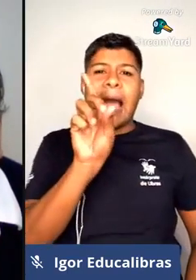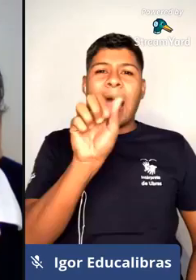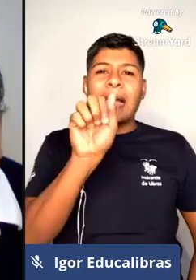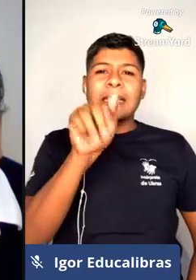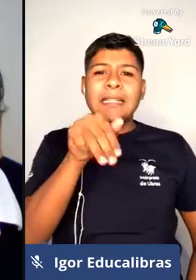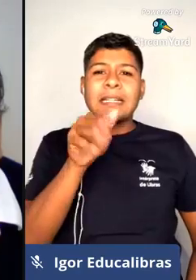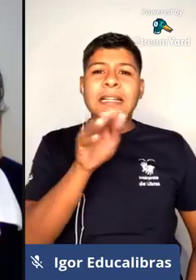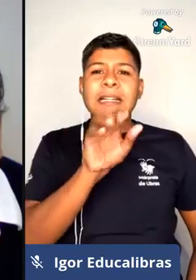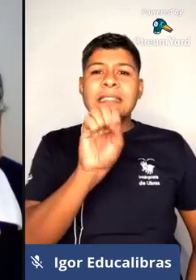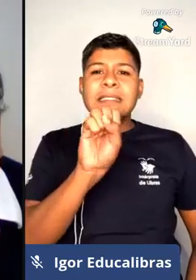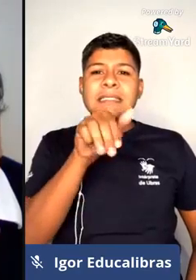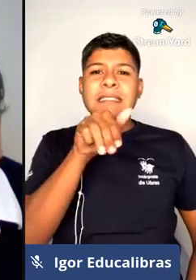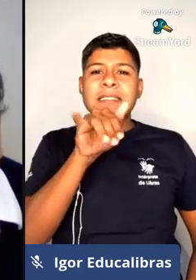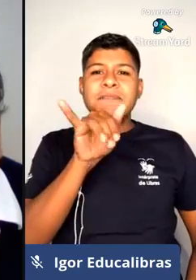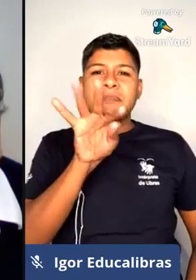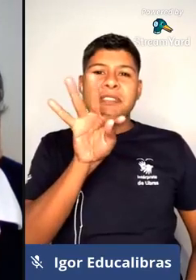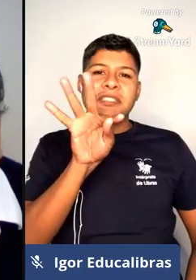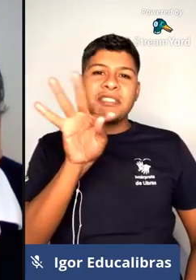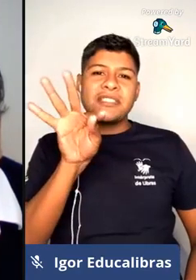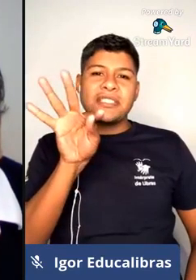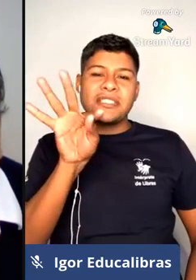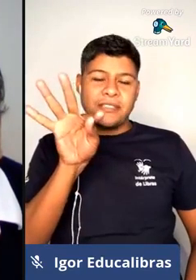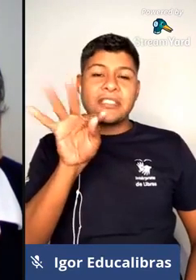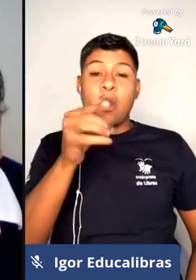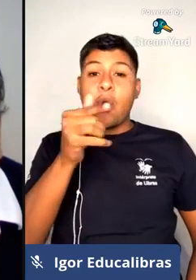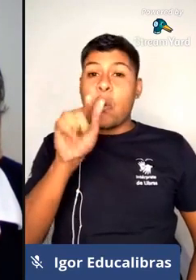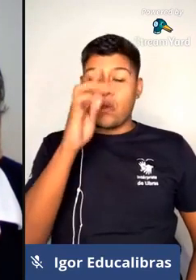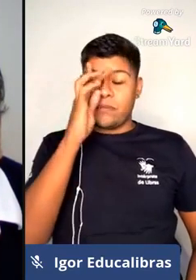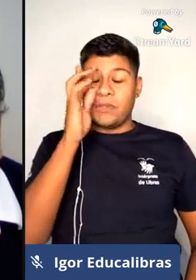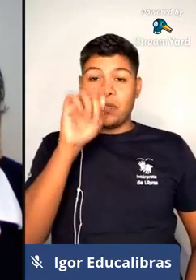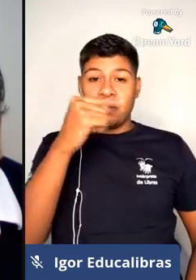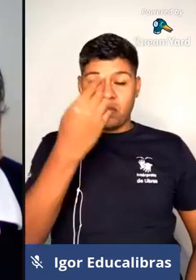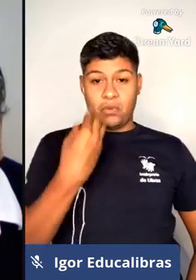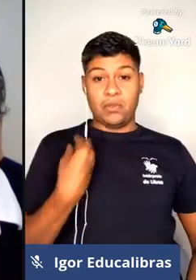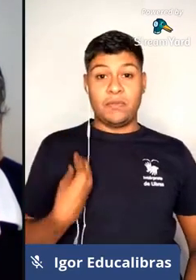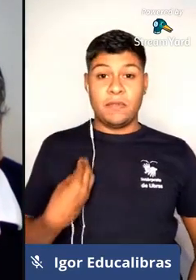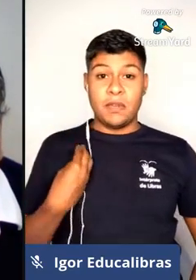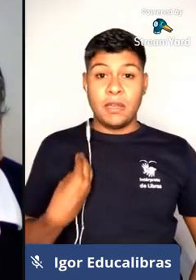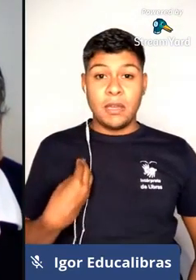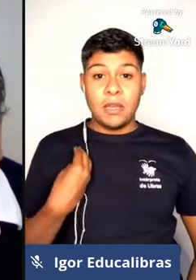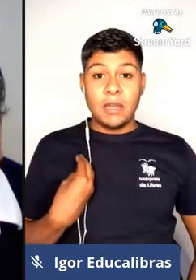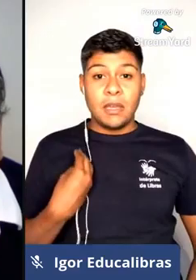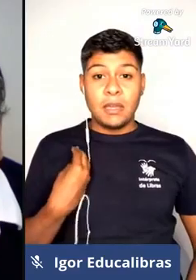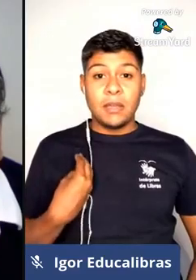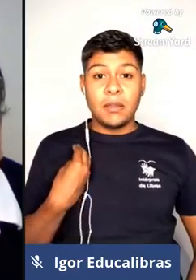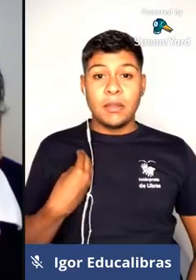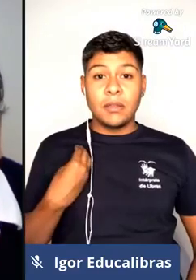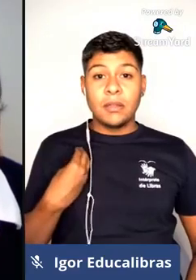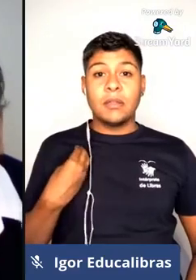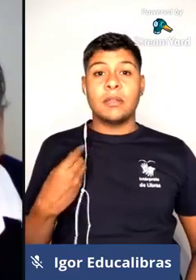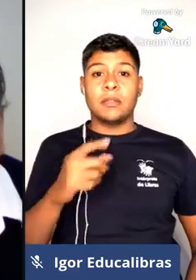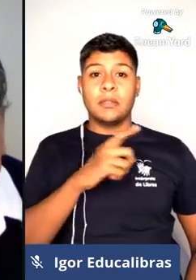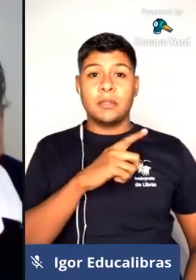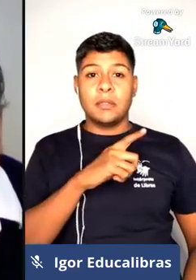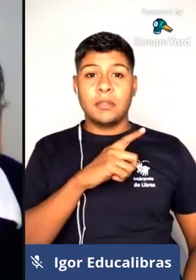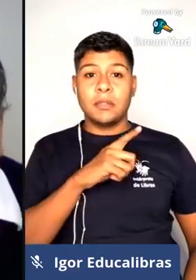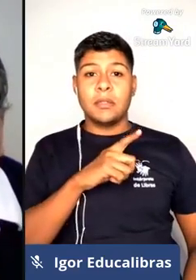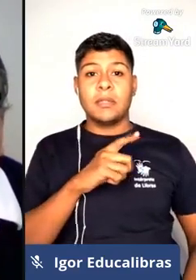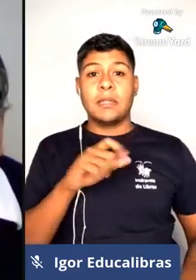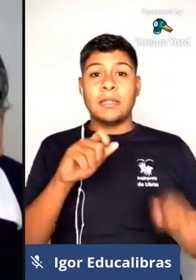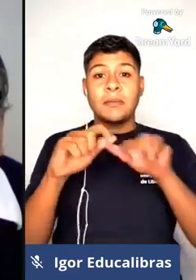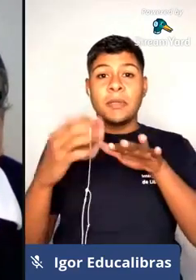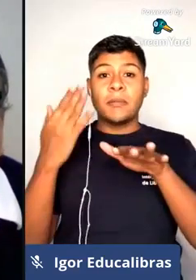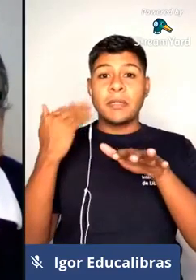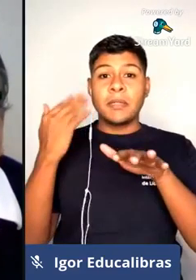criador da economia. Mas outros economistas depois vieram, né? E o ex-presidente Fernando Henrique, semana passada,